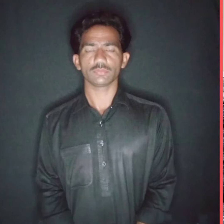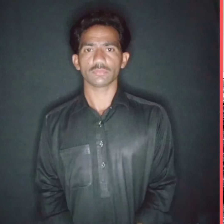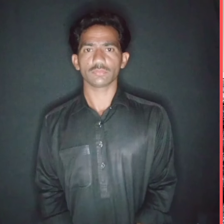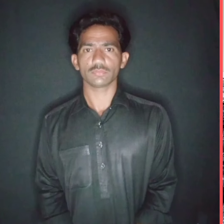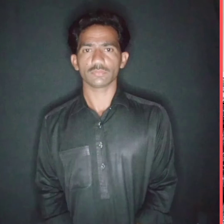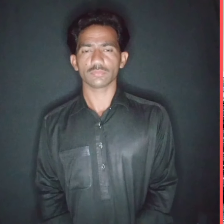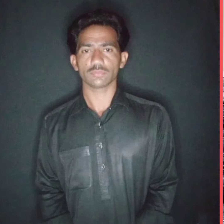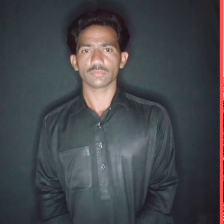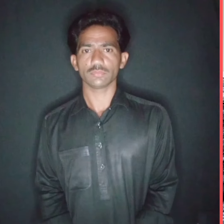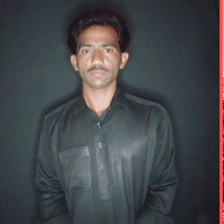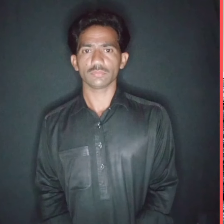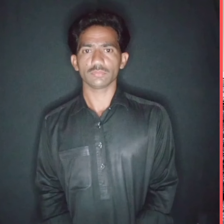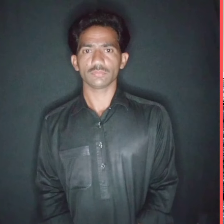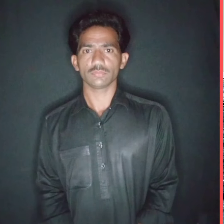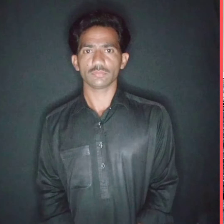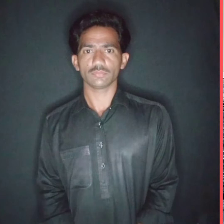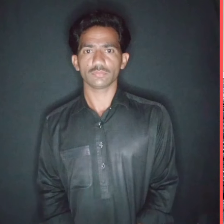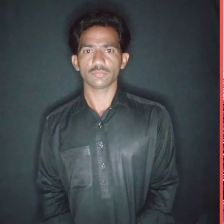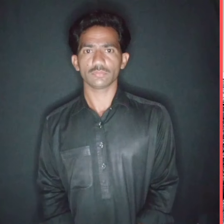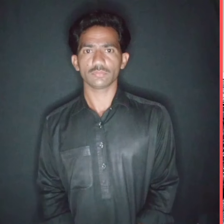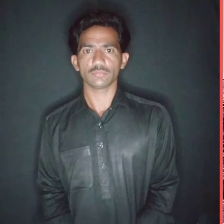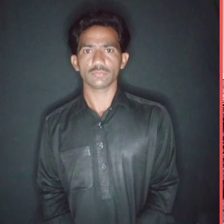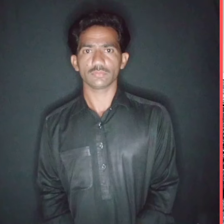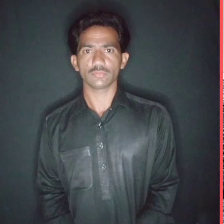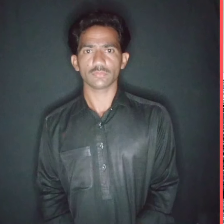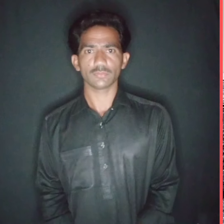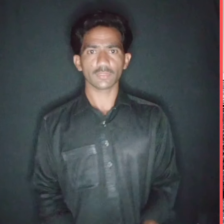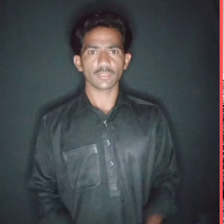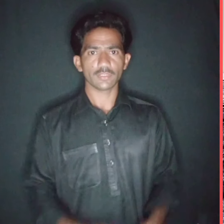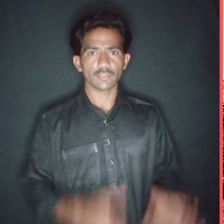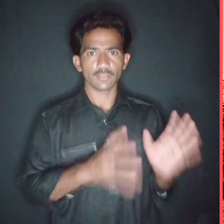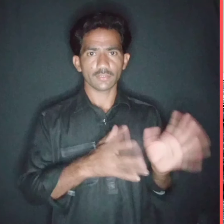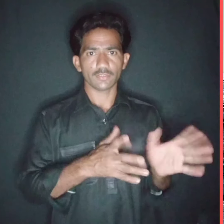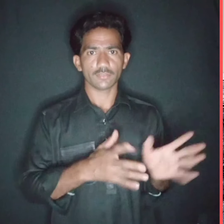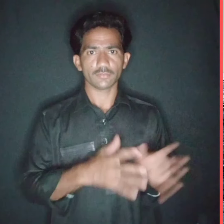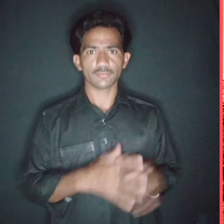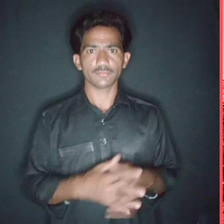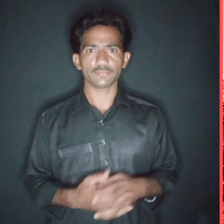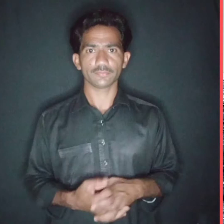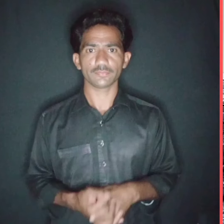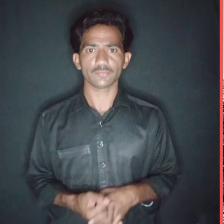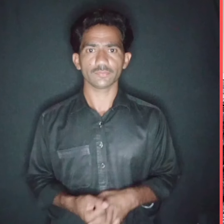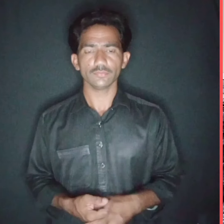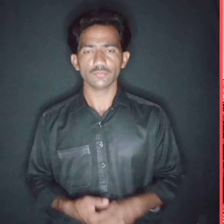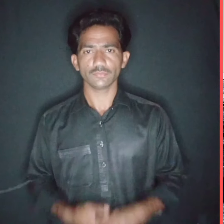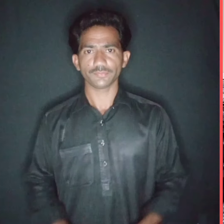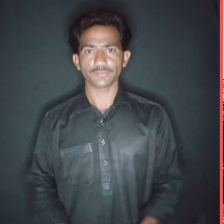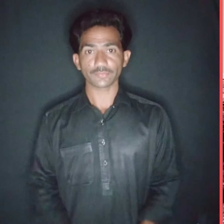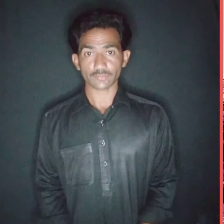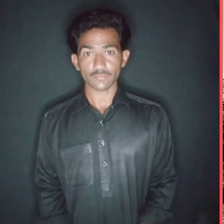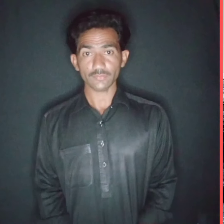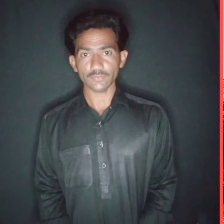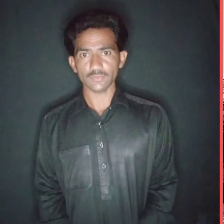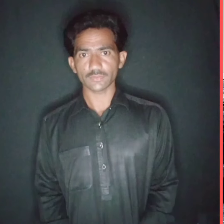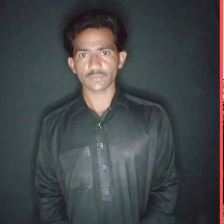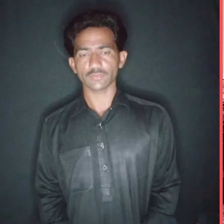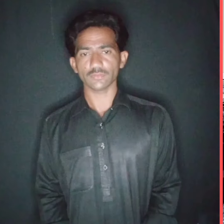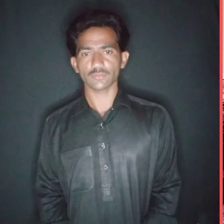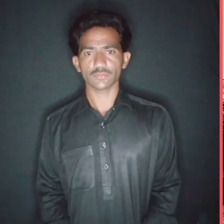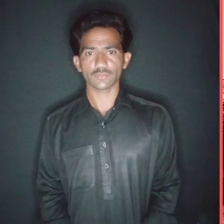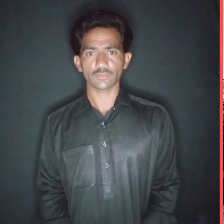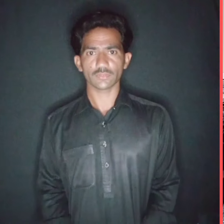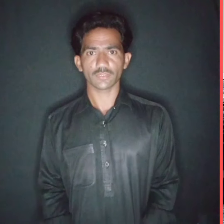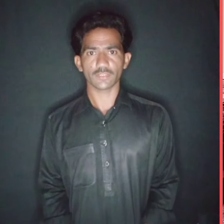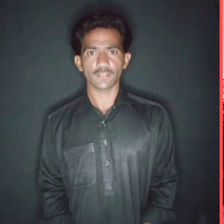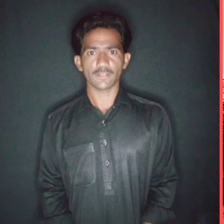रही है। मैं यही चाहती हूँ कि आप लोग जिस तरह मुझे सपोर्ट करते आए हैं उसी तरह मुझे अब भी सपोर्ट करें, और ये वही बंदा कर सकता है जिसके